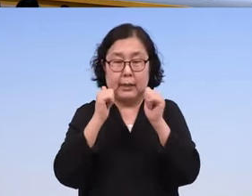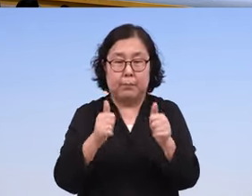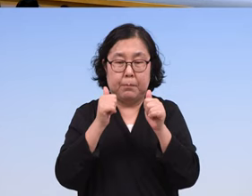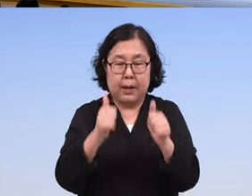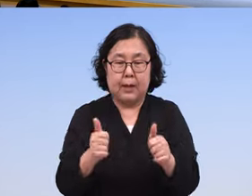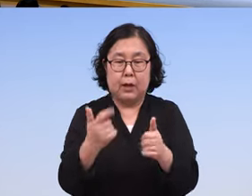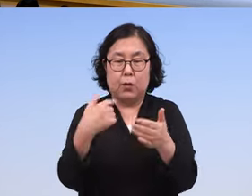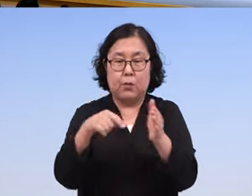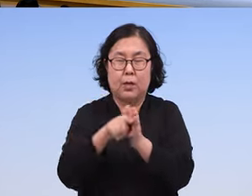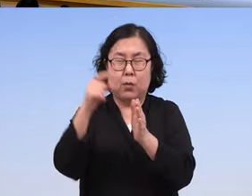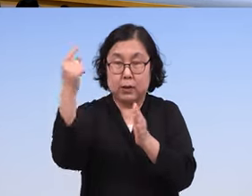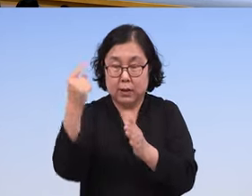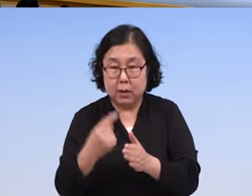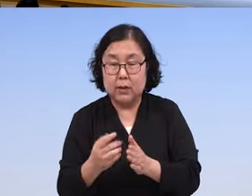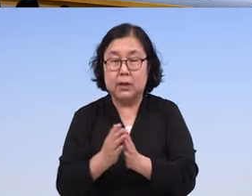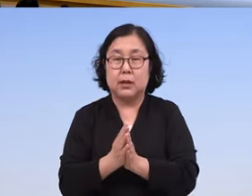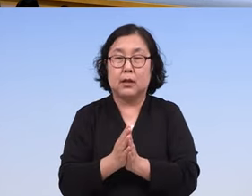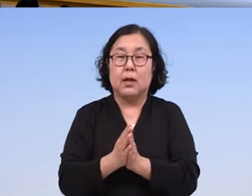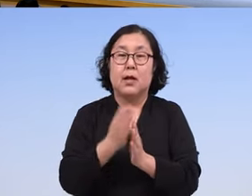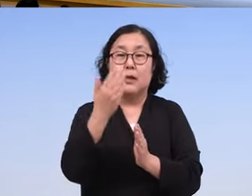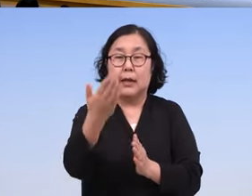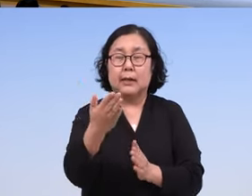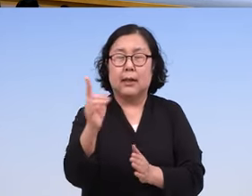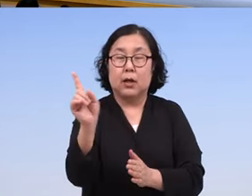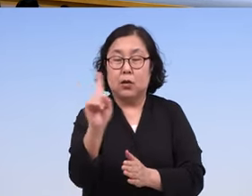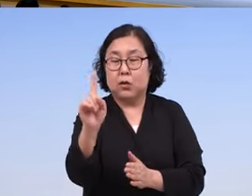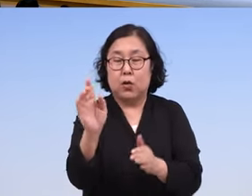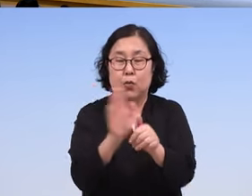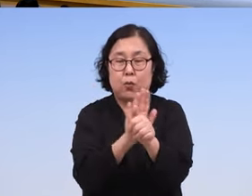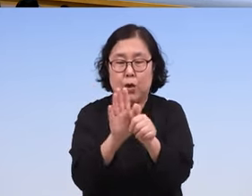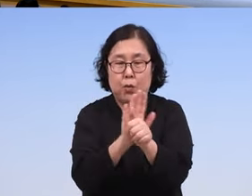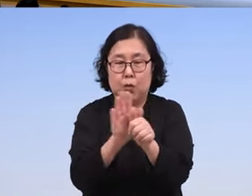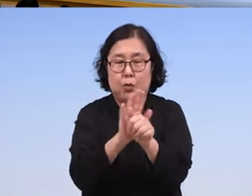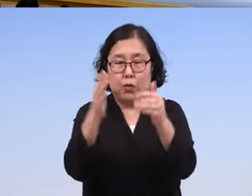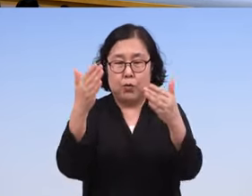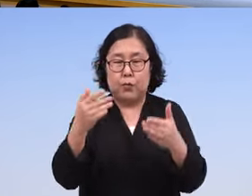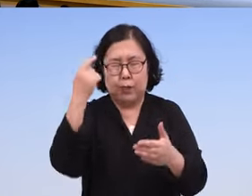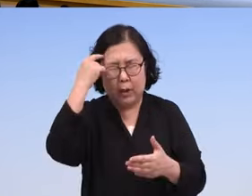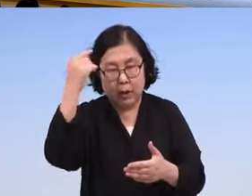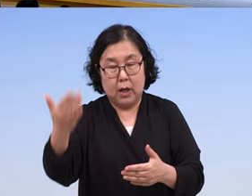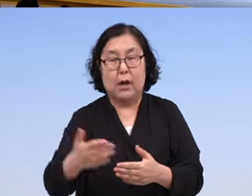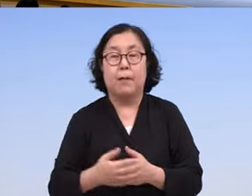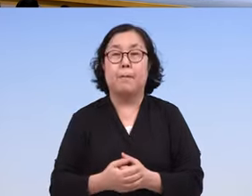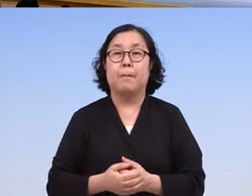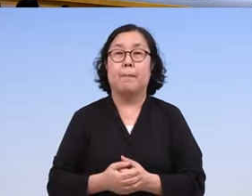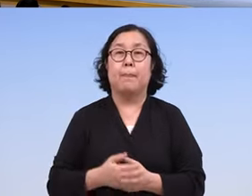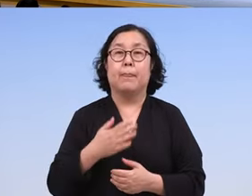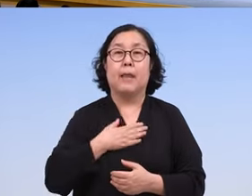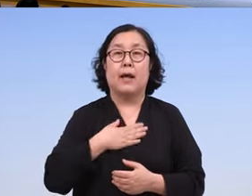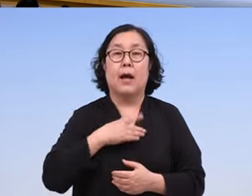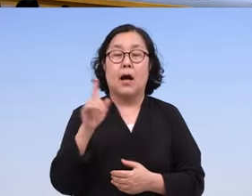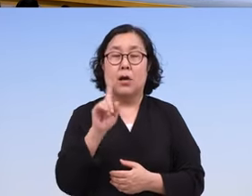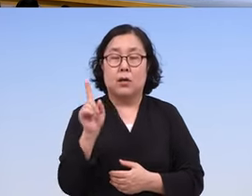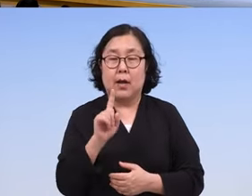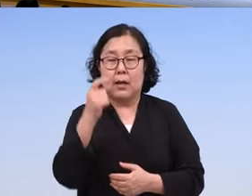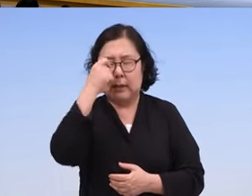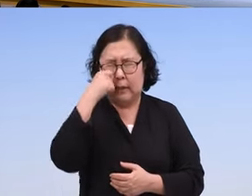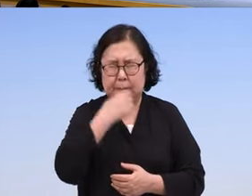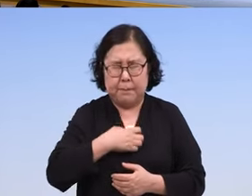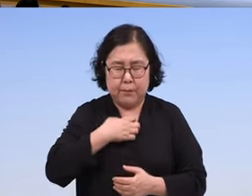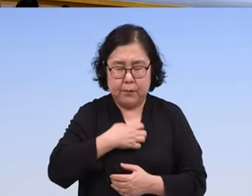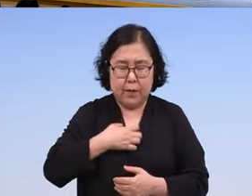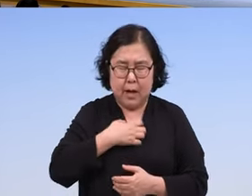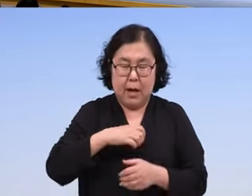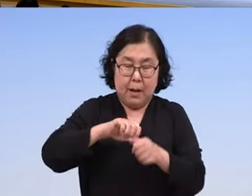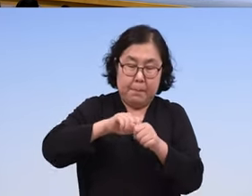자들을 심판하러 오실 것은 당신에게 어떠한 위로를 줍니까? 답이 이렇습니다. 내가